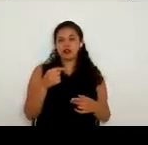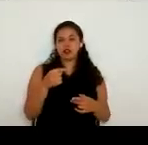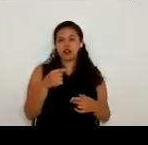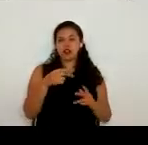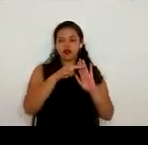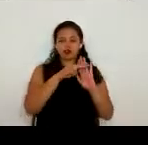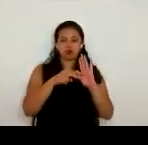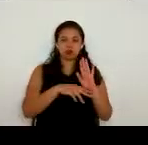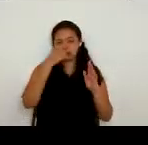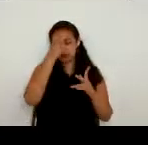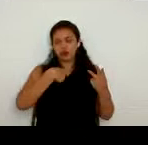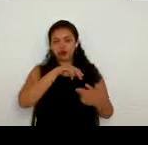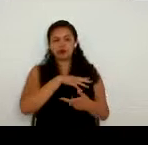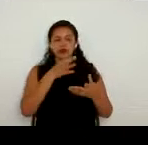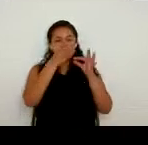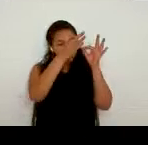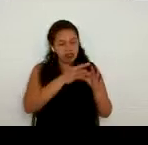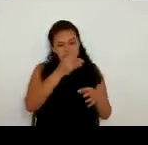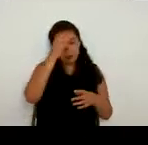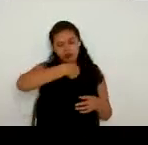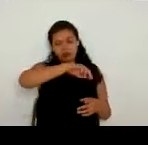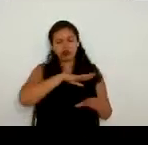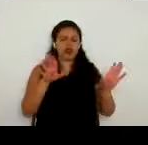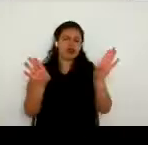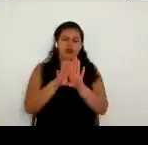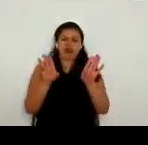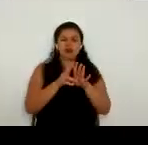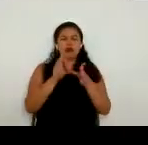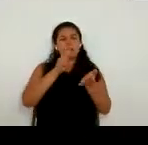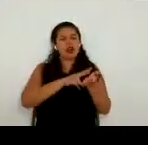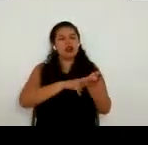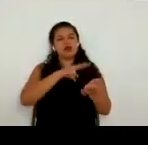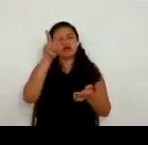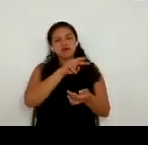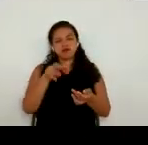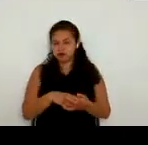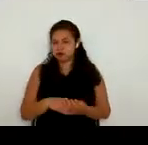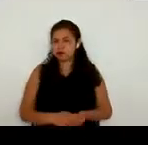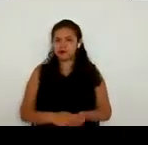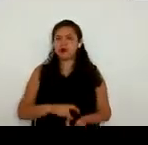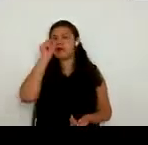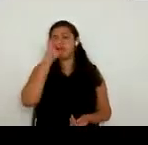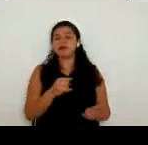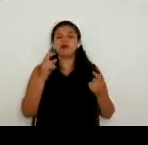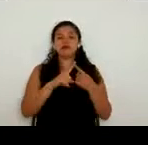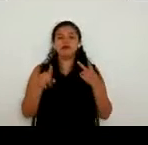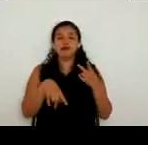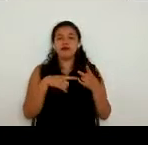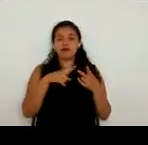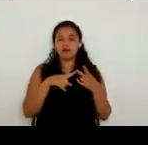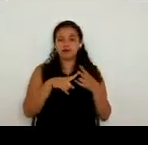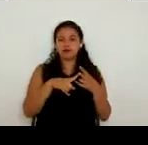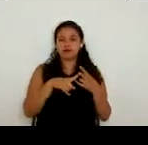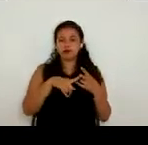cómo cómo vamos a hacer esa valoración sugiere también primero que nada definir con toda claridad